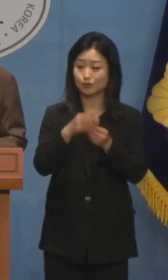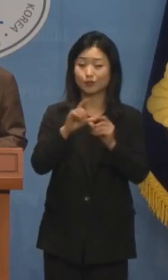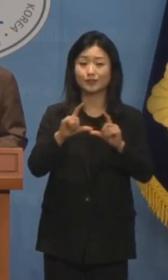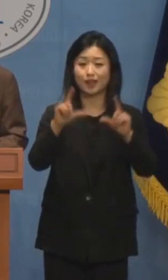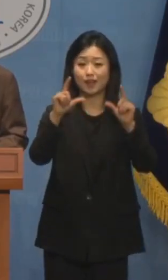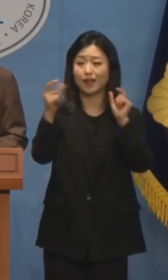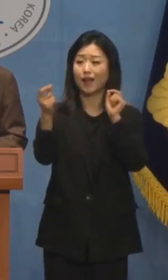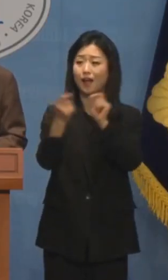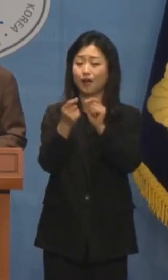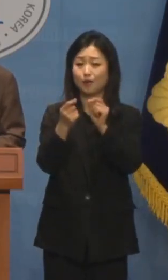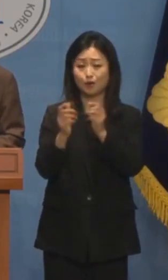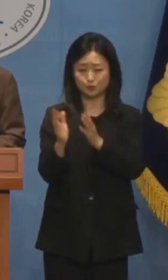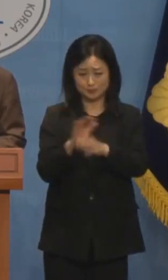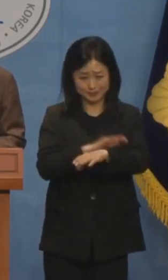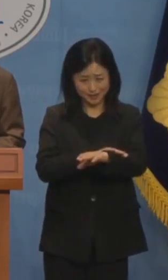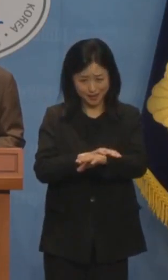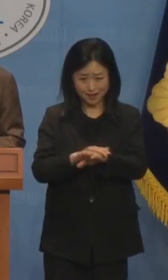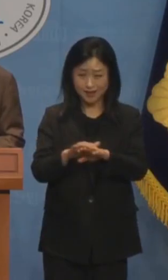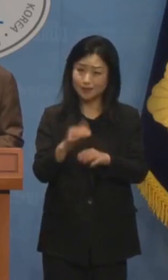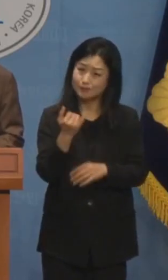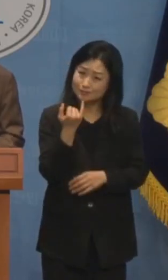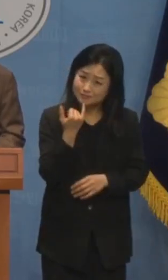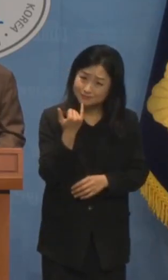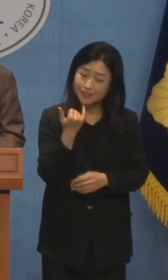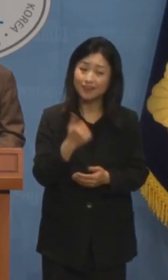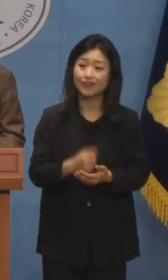추석 잘 준비하고 계십니까?